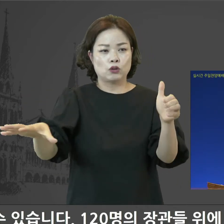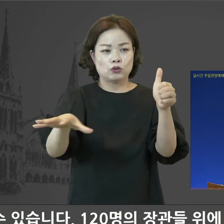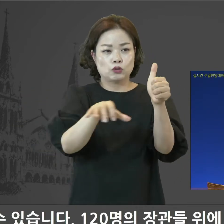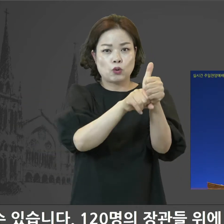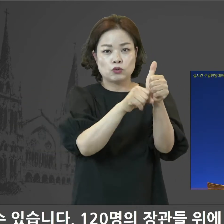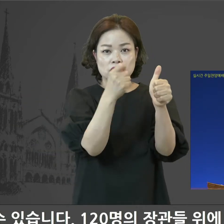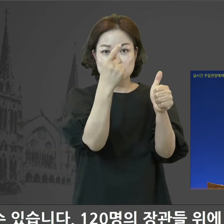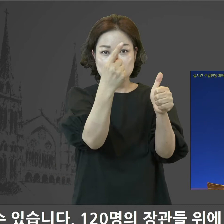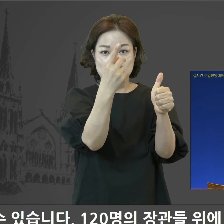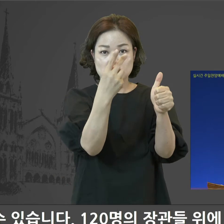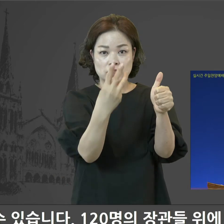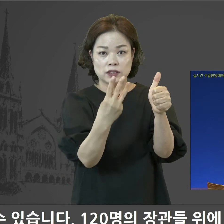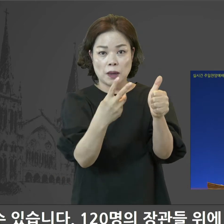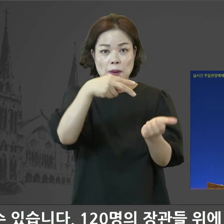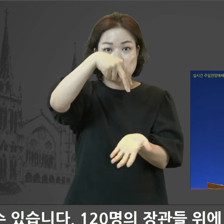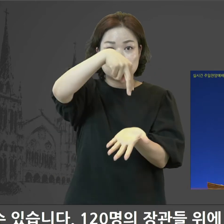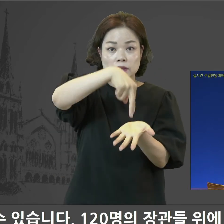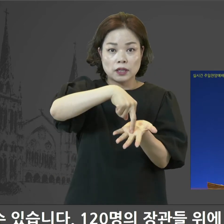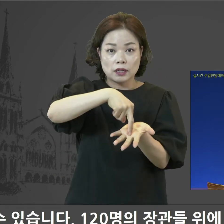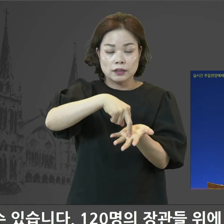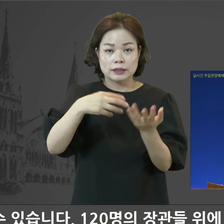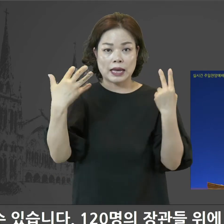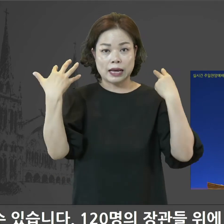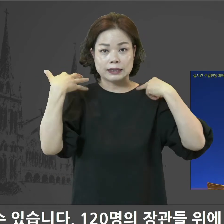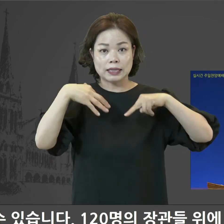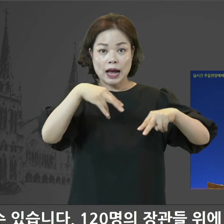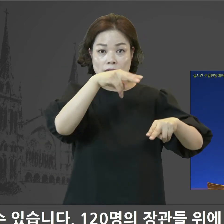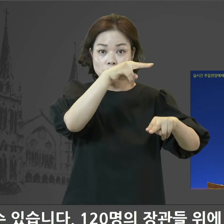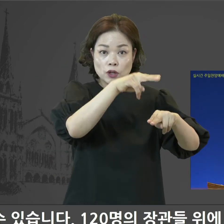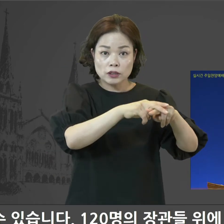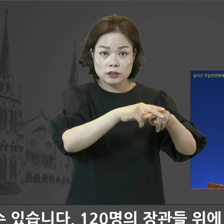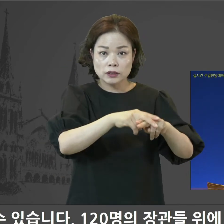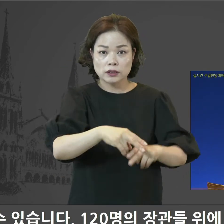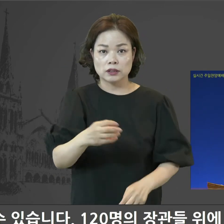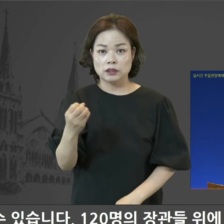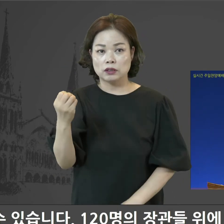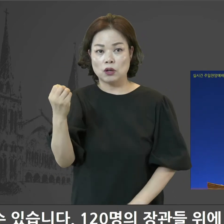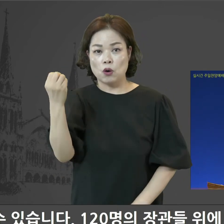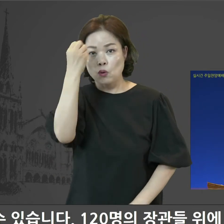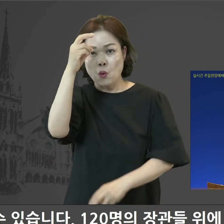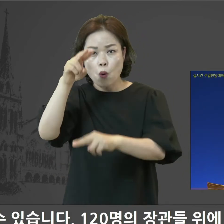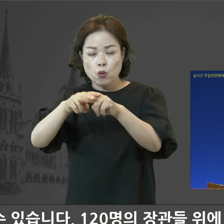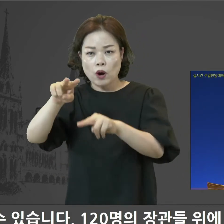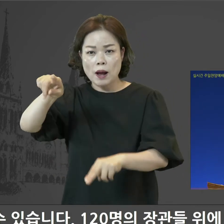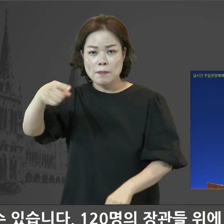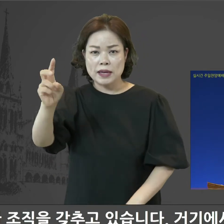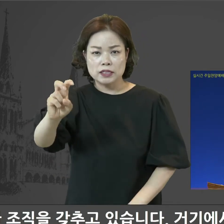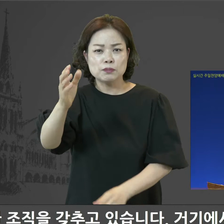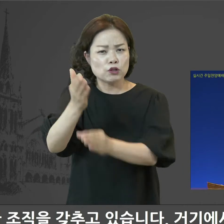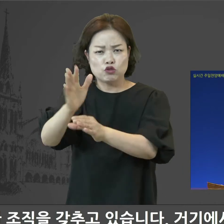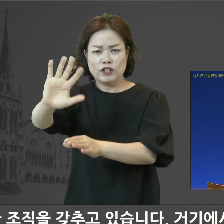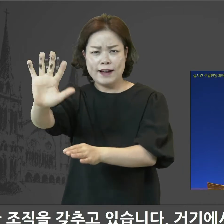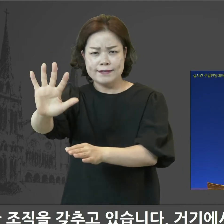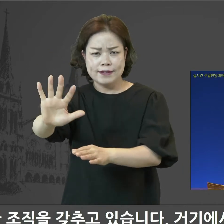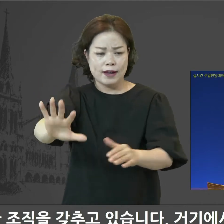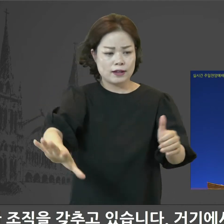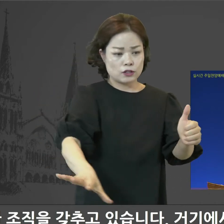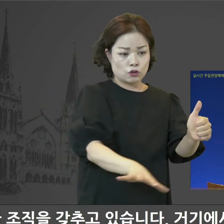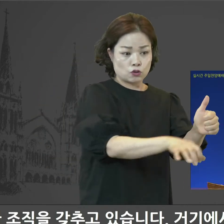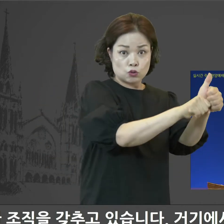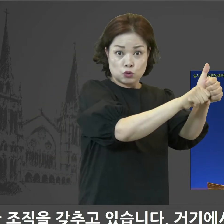갖추고 있습니다. 거기에서 다니엘의 위치는 고관 120명이 아니에요. 총리 3명 중에